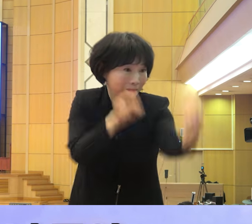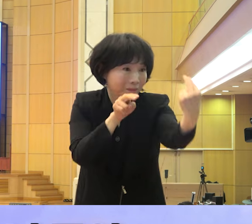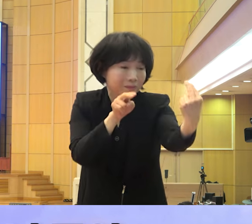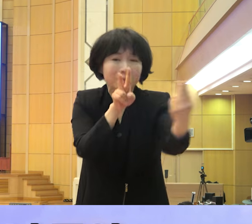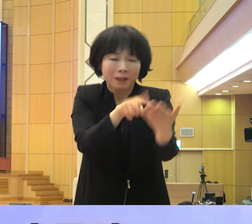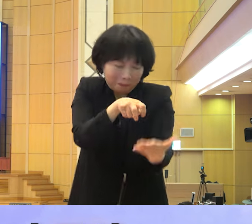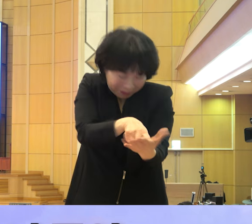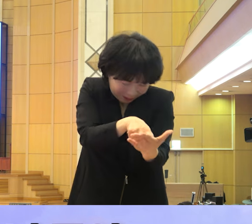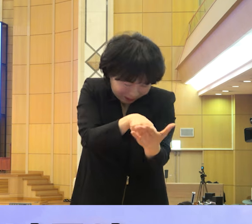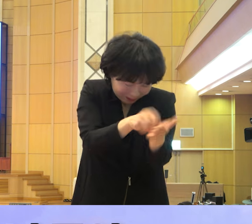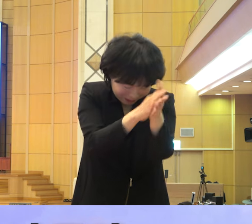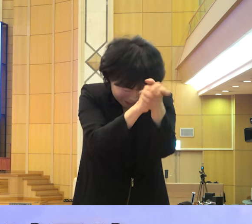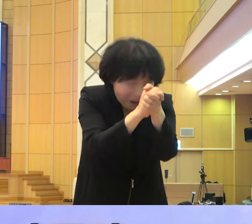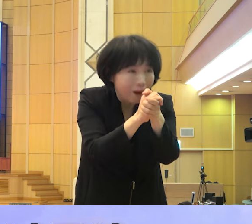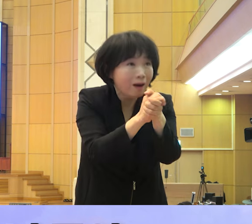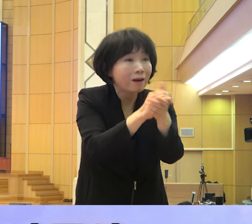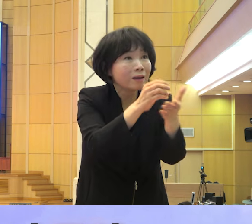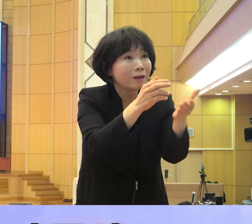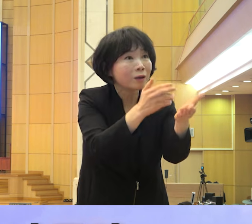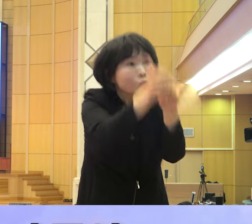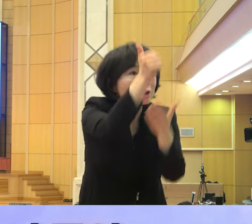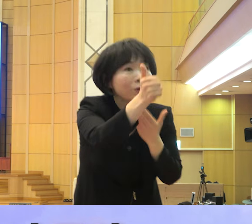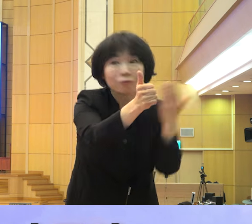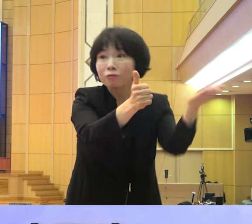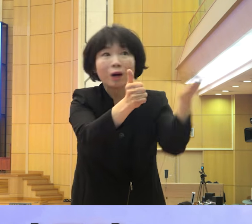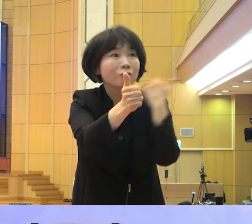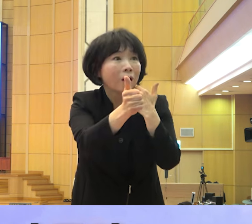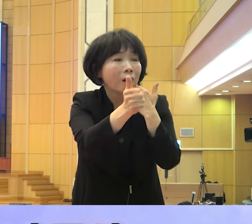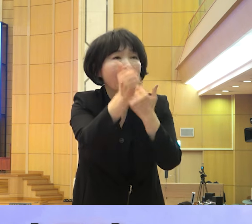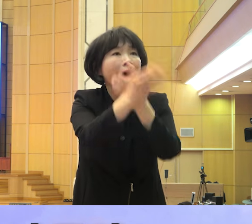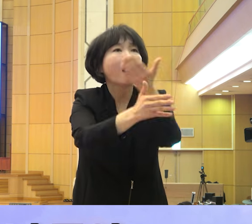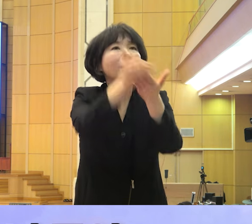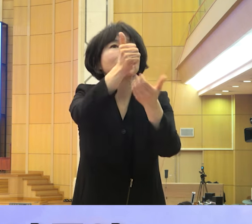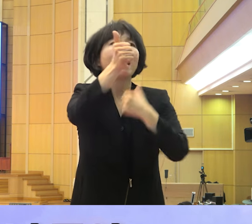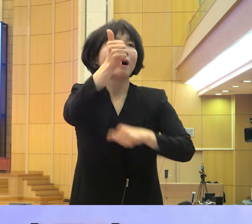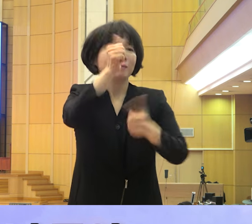주님은 그리스도시요 하나님의 아들이십니다.